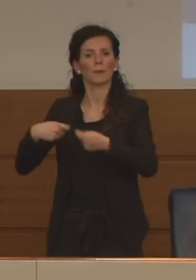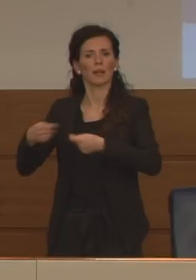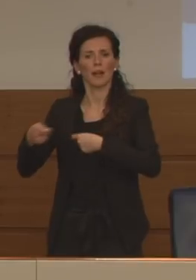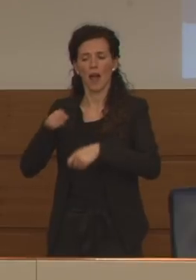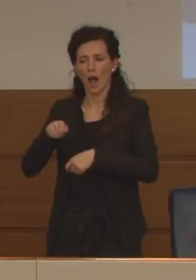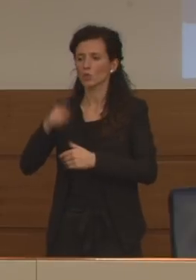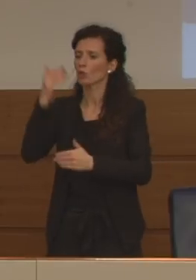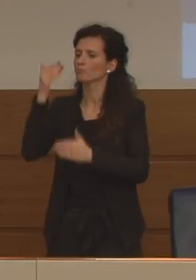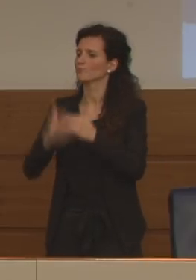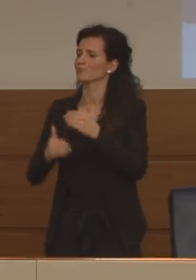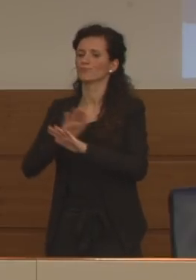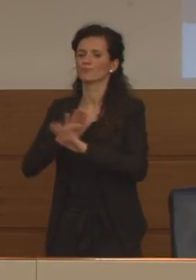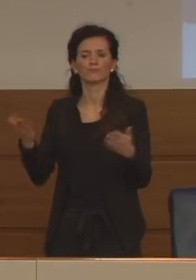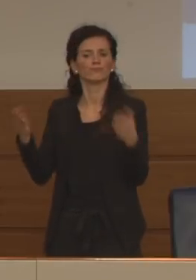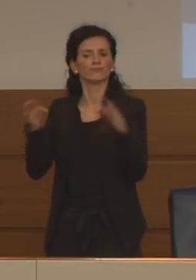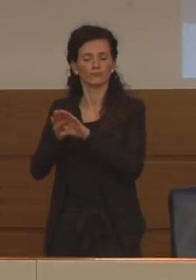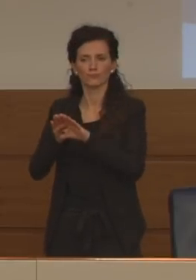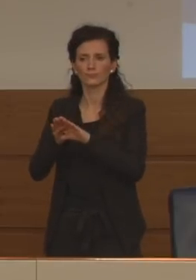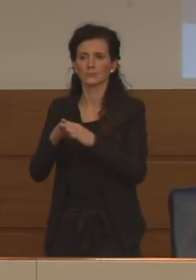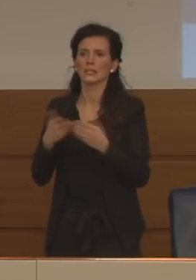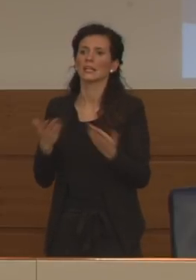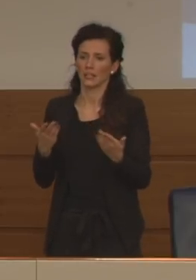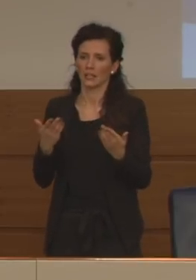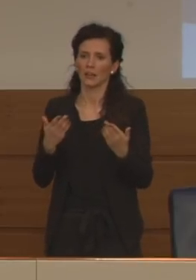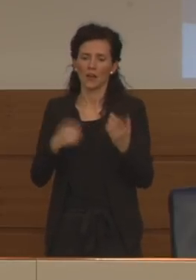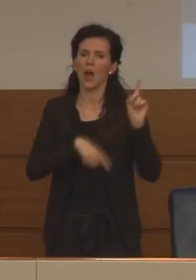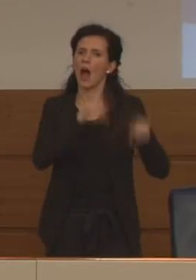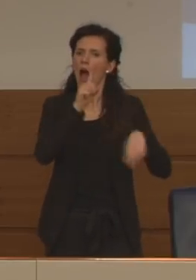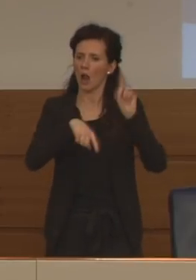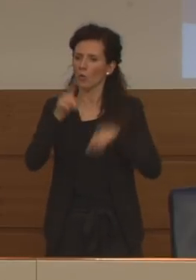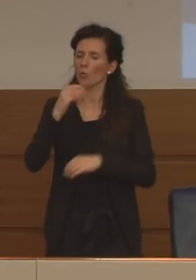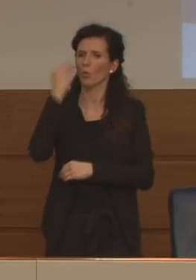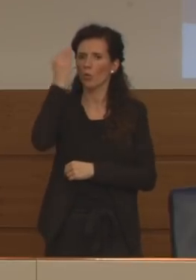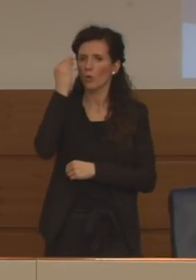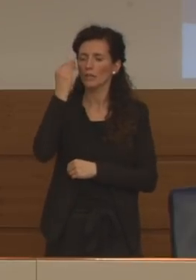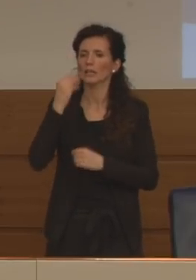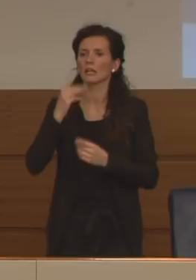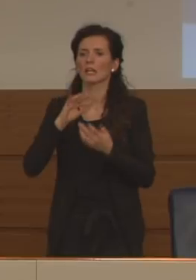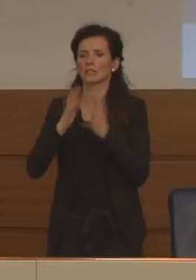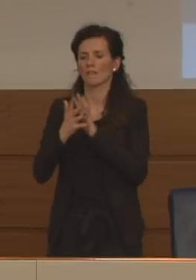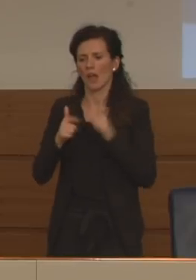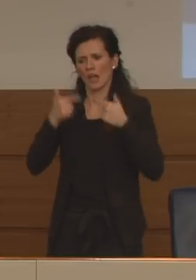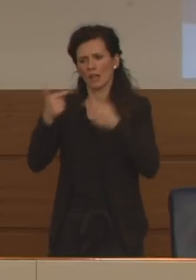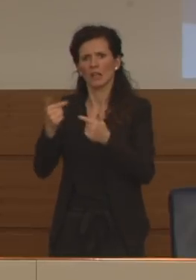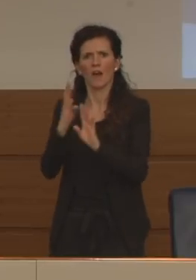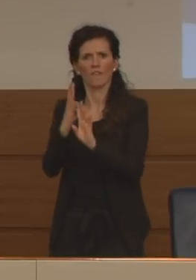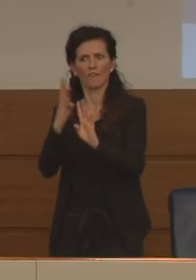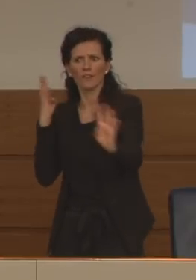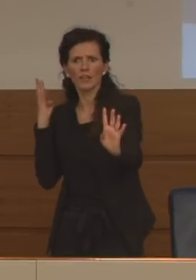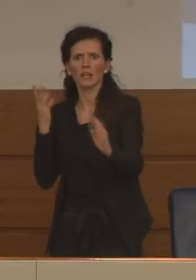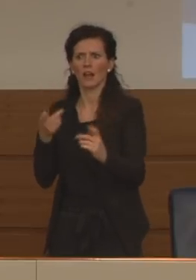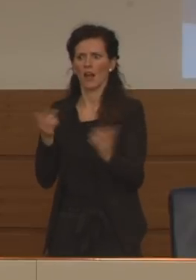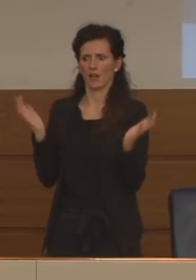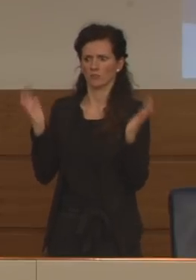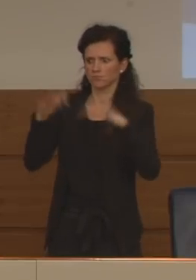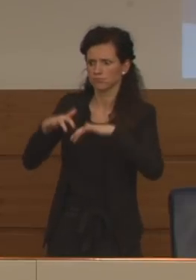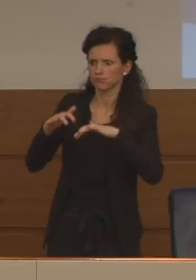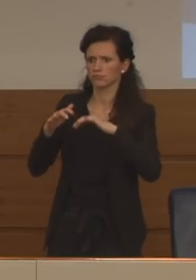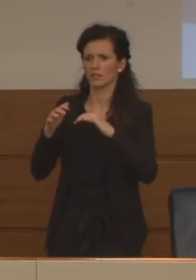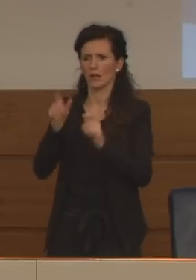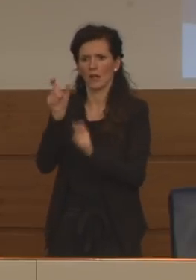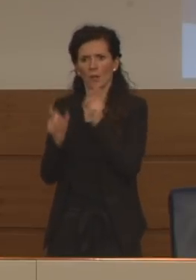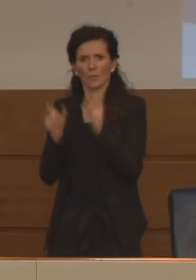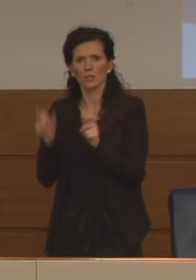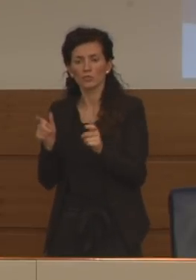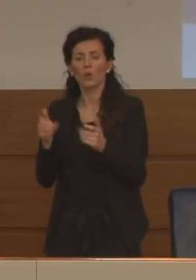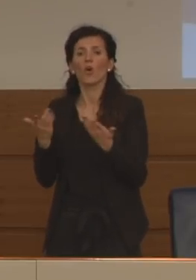che appunto questo possa creare delle lunghe file quindi degli assembramenti e quindi anche un maggior